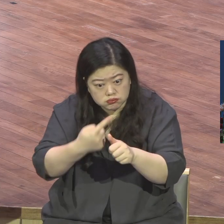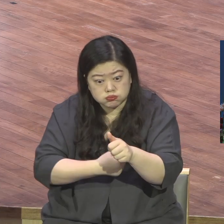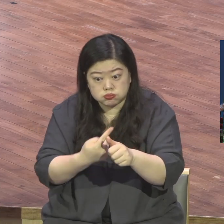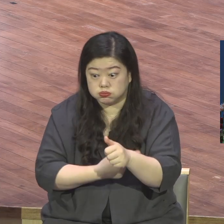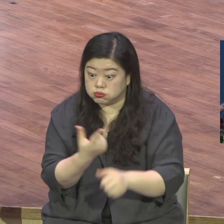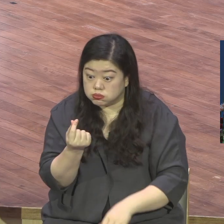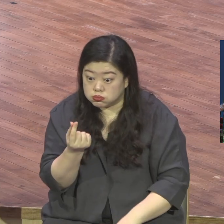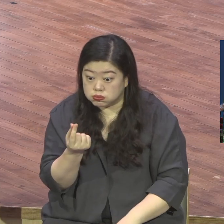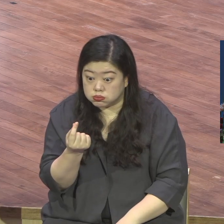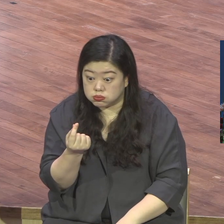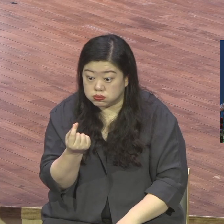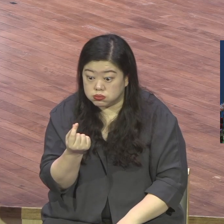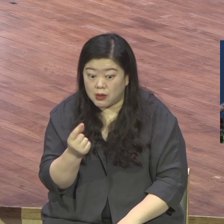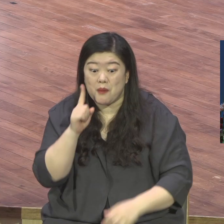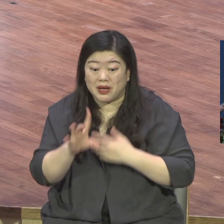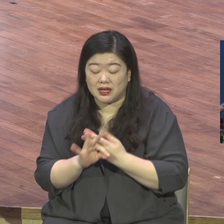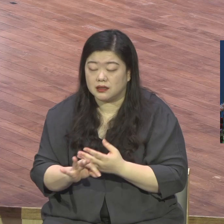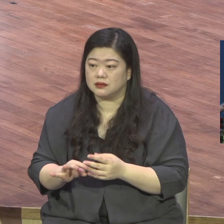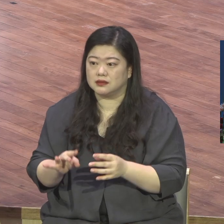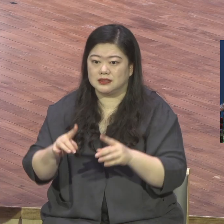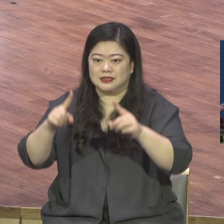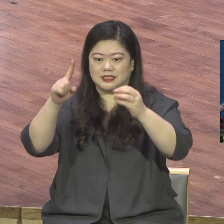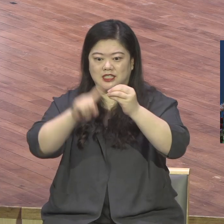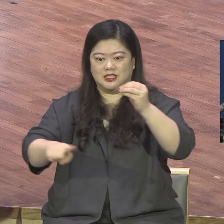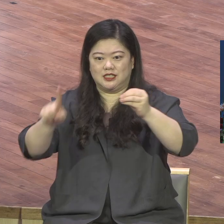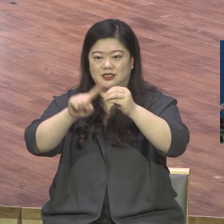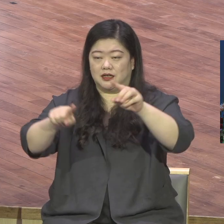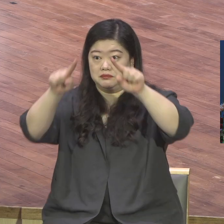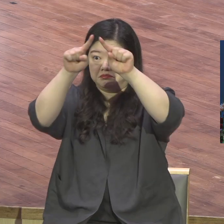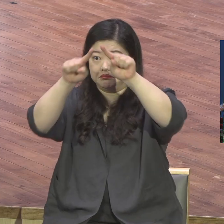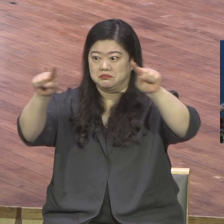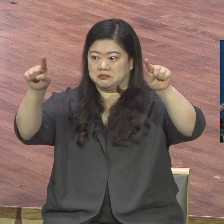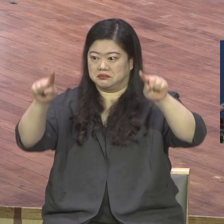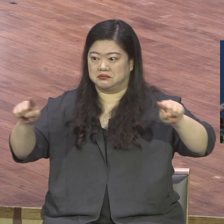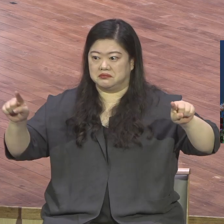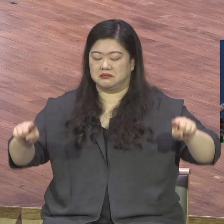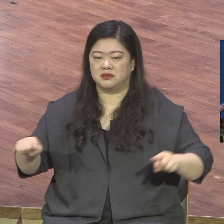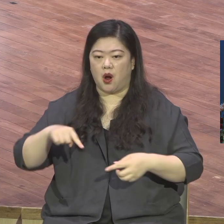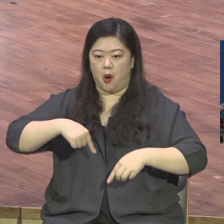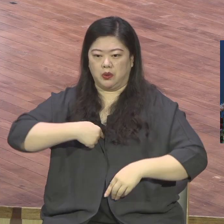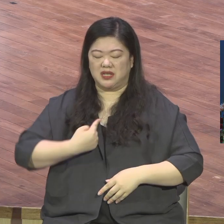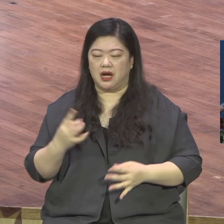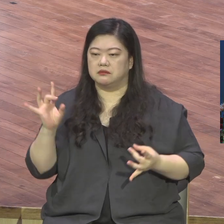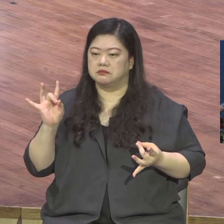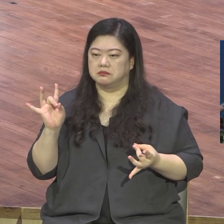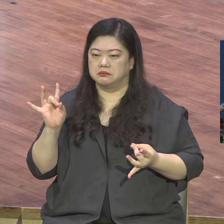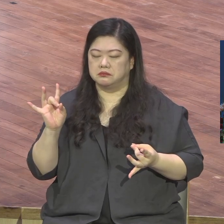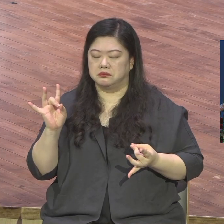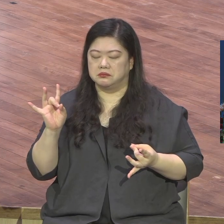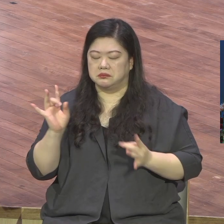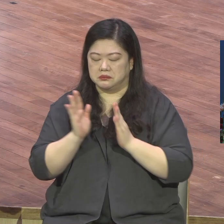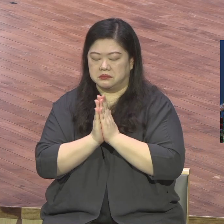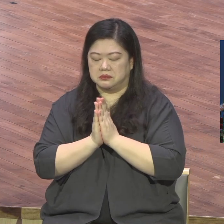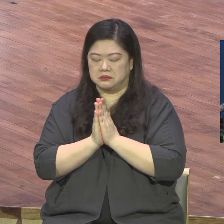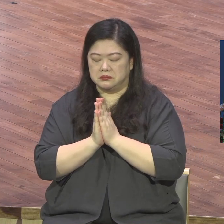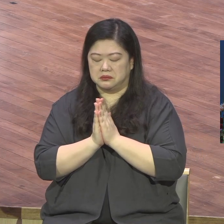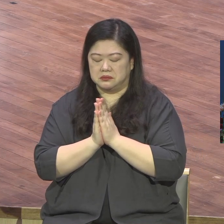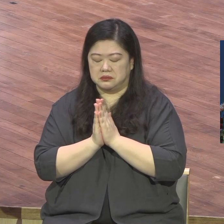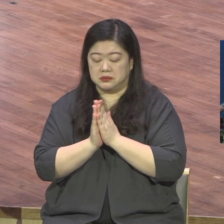사람 피해가지고 절간에 앉아가 돌 닦는 게 기독교가 아니에요. 그건 전 불교예요. 불교. 구원 없는